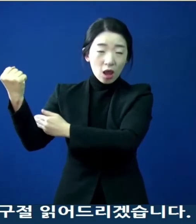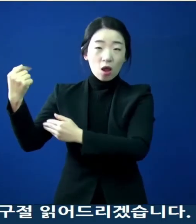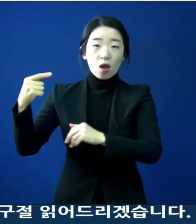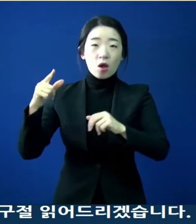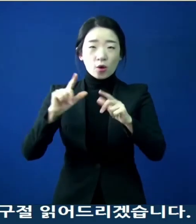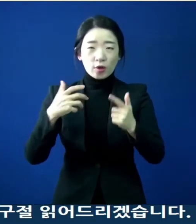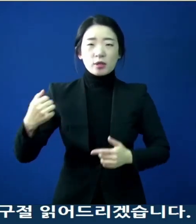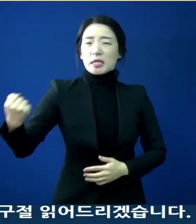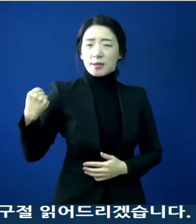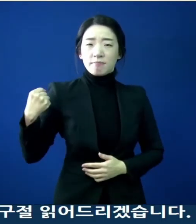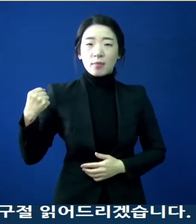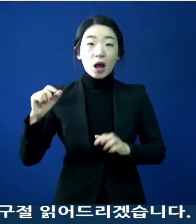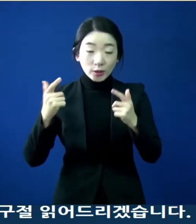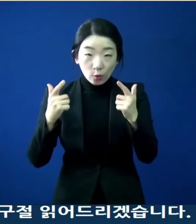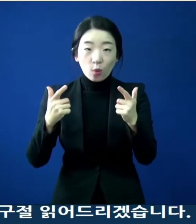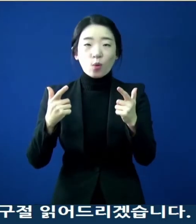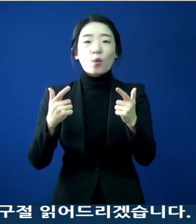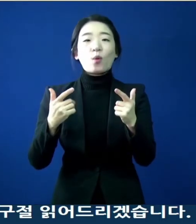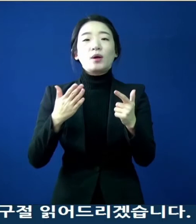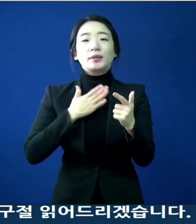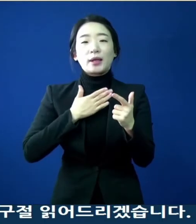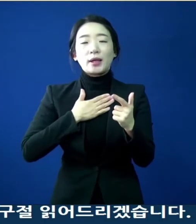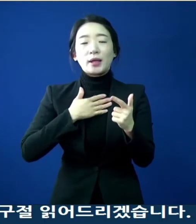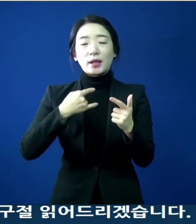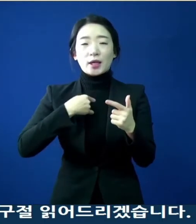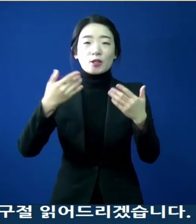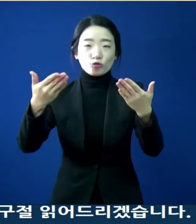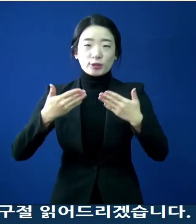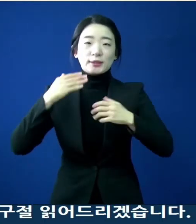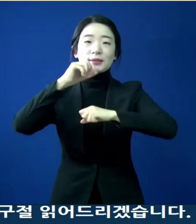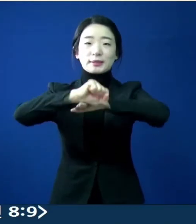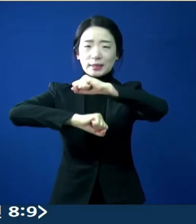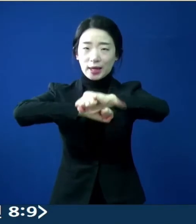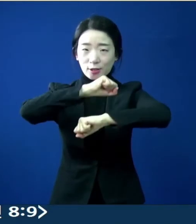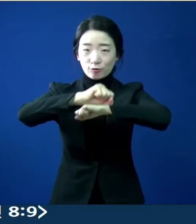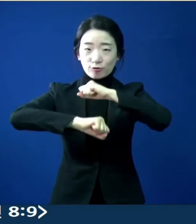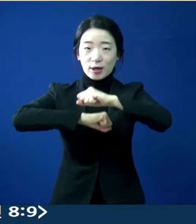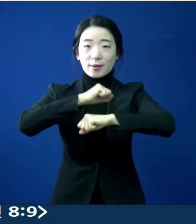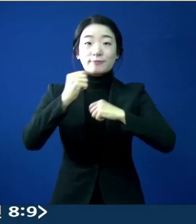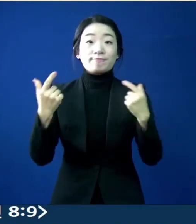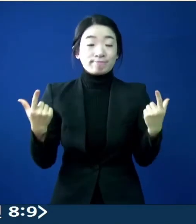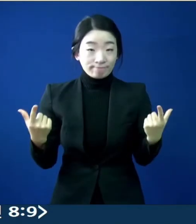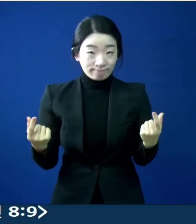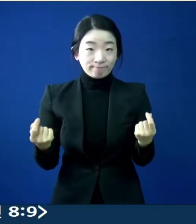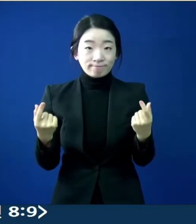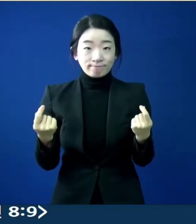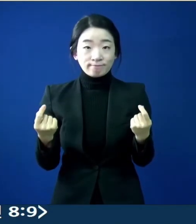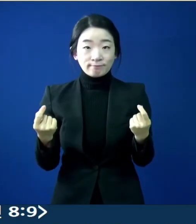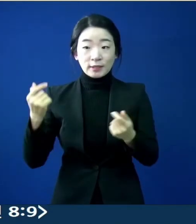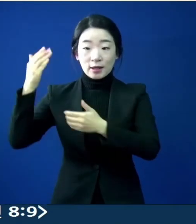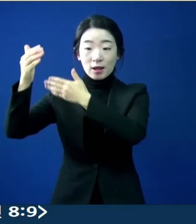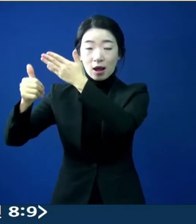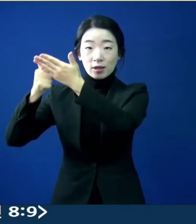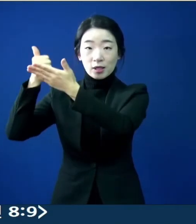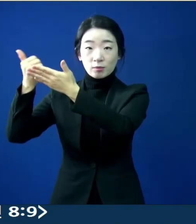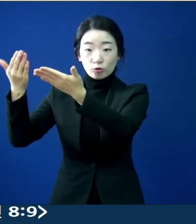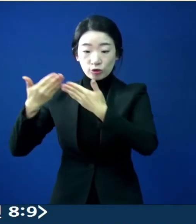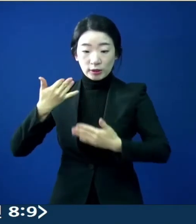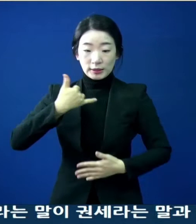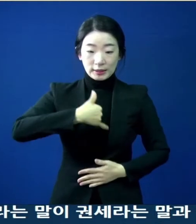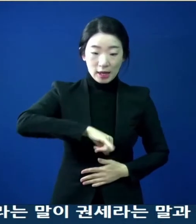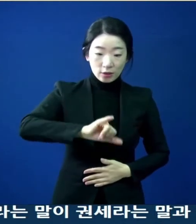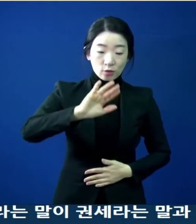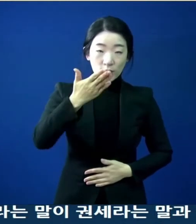아니라 하나님이 우리에게 주시는 자유함이라는 겁니다. 자녀가 되는 권세에 대해서 우리가 또 하나 살펴봐야 될